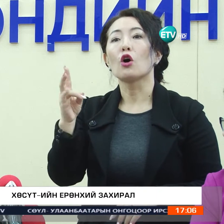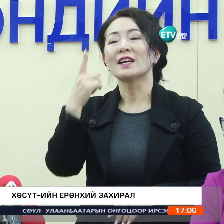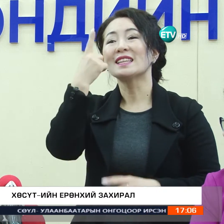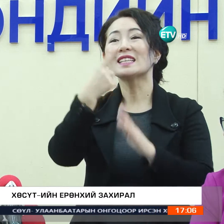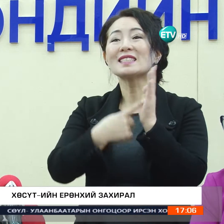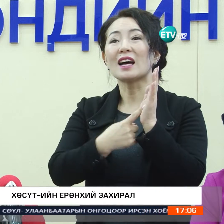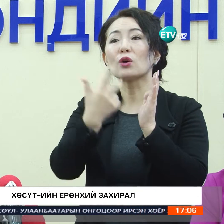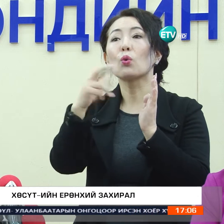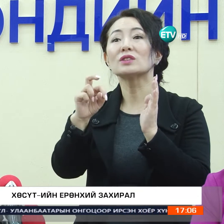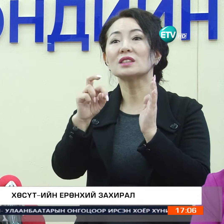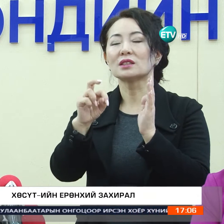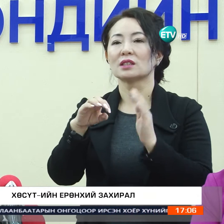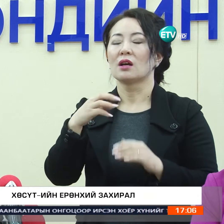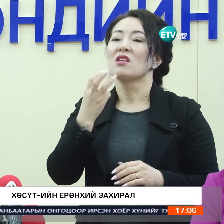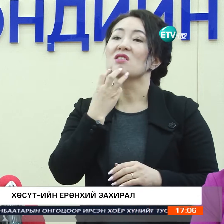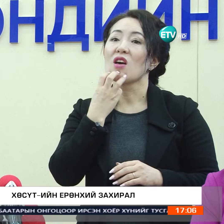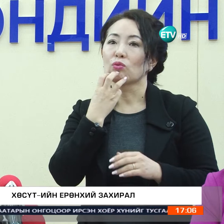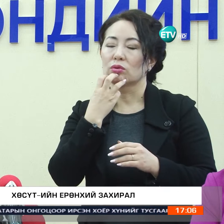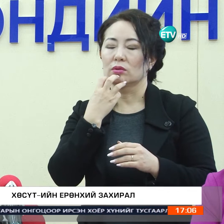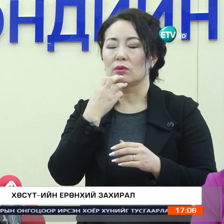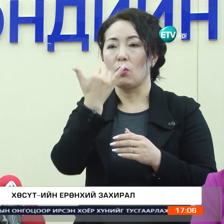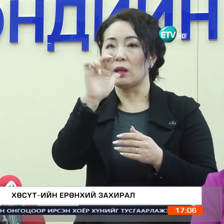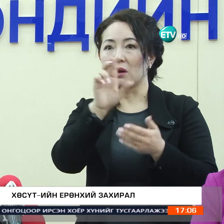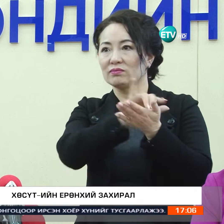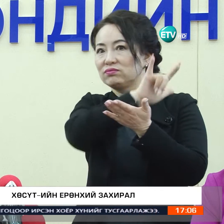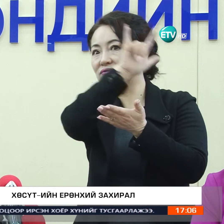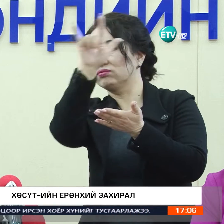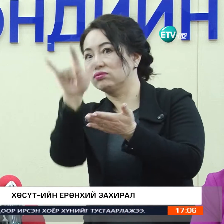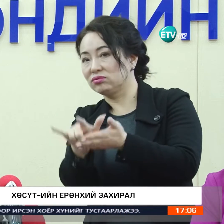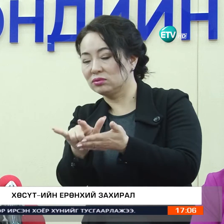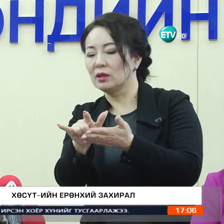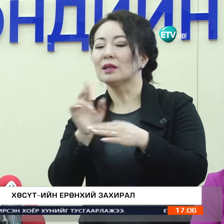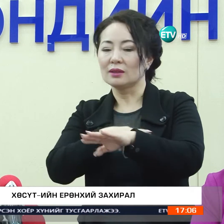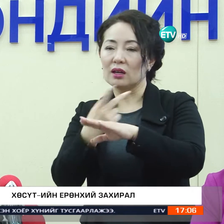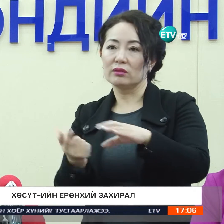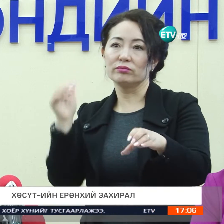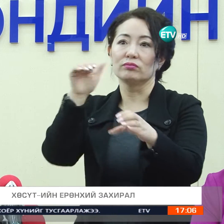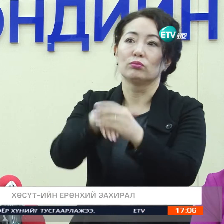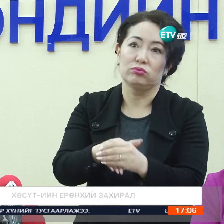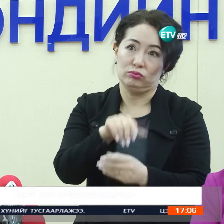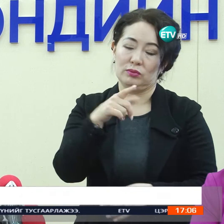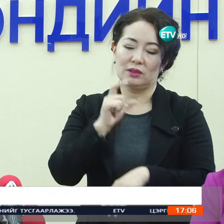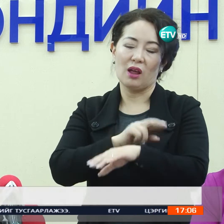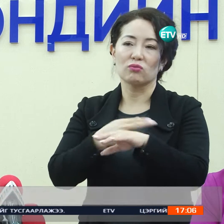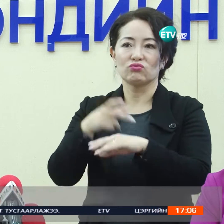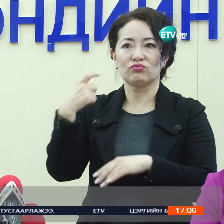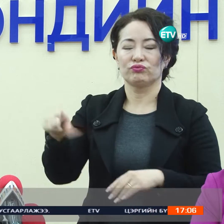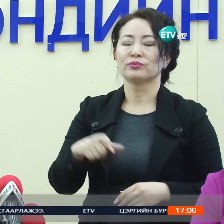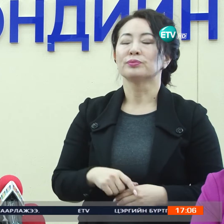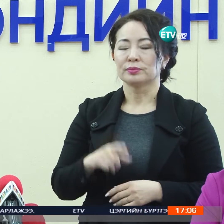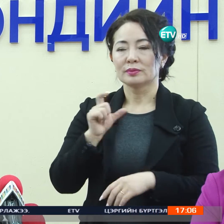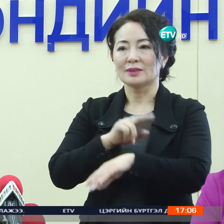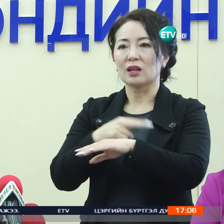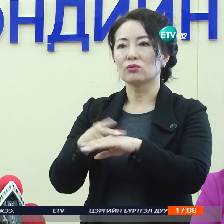сарын 30-нд Сөүл Улаанбаатарын онгоцоор ирээд Дархан Уул аймагт очсон дархны одоо ийм тохиолдол